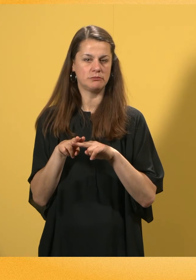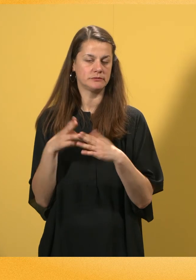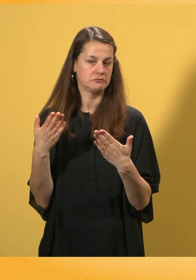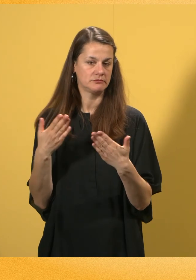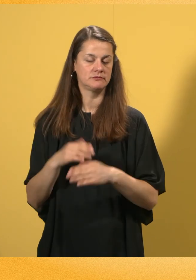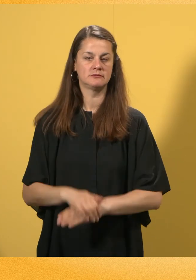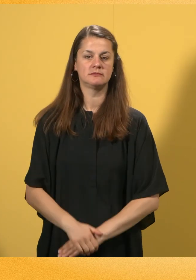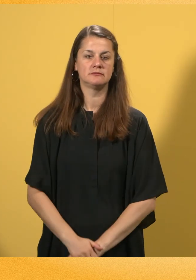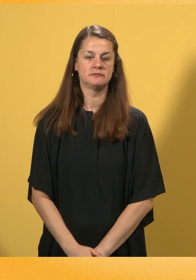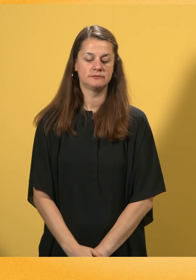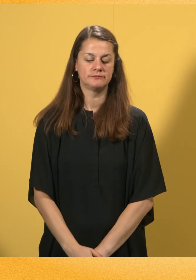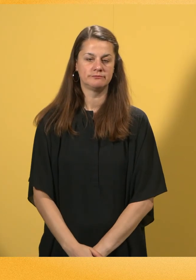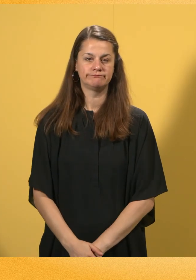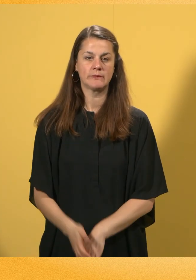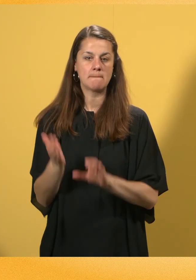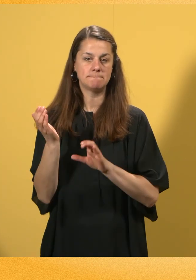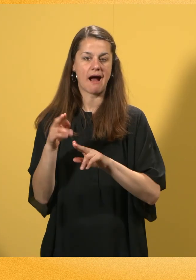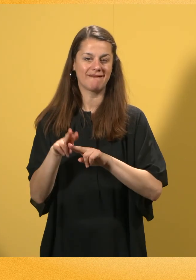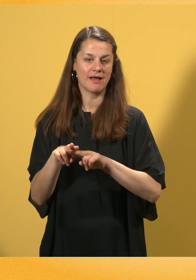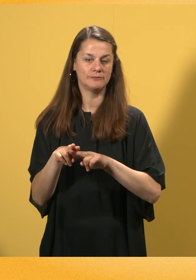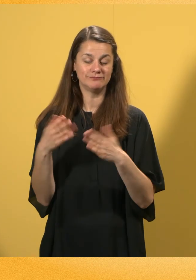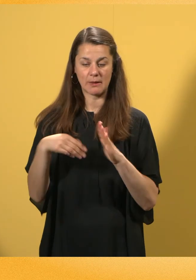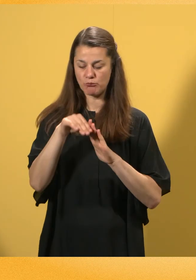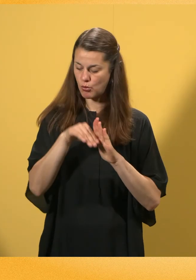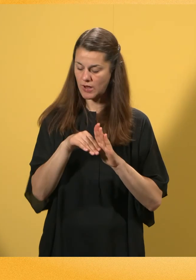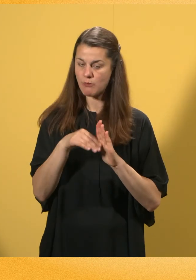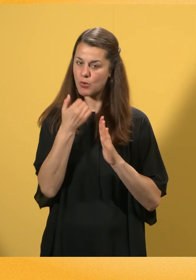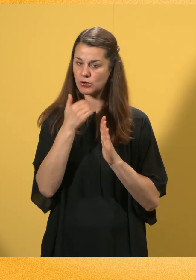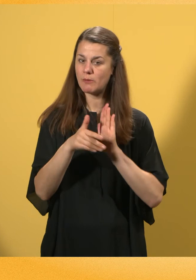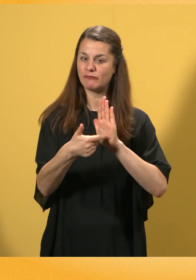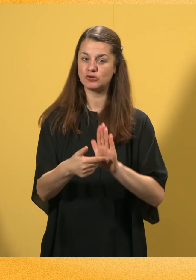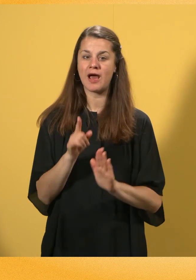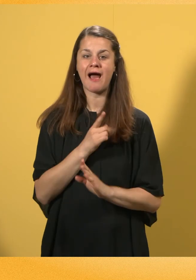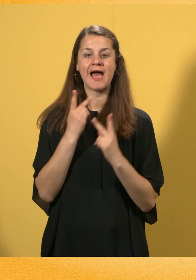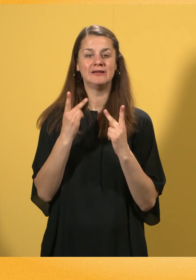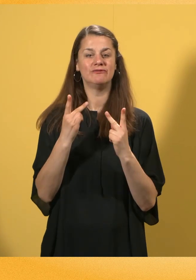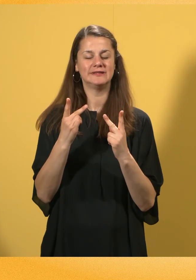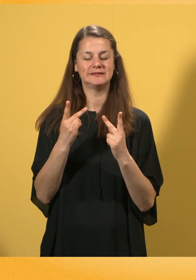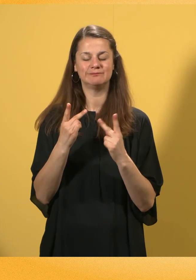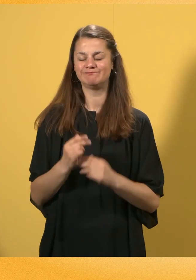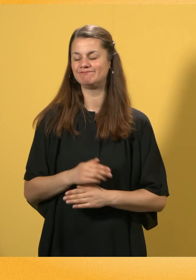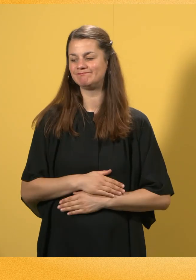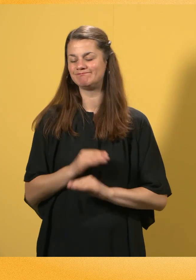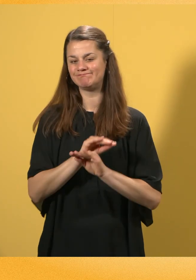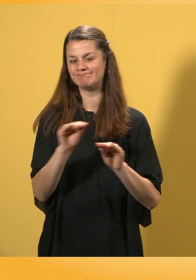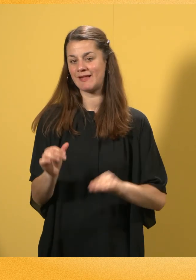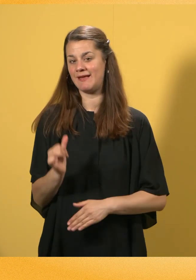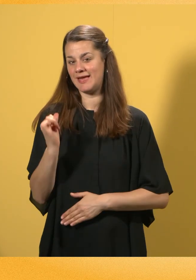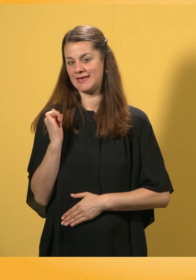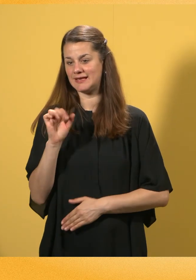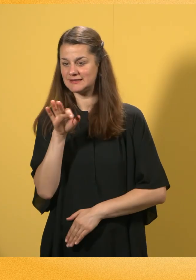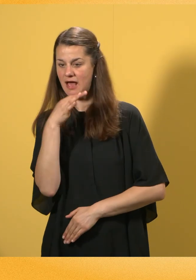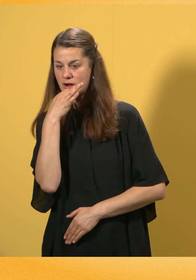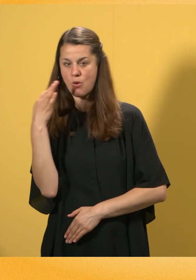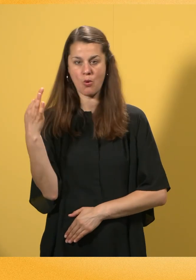Barcamp-Pop-Up. So, das ist einmal hier zum Programm. Und noch ein wichtiges Anliegen. Gestern haben wir ja die Umfrage,